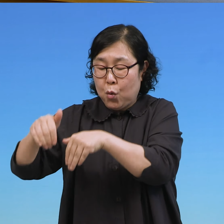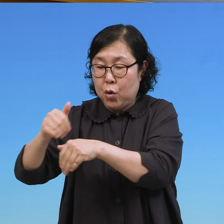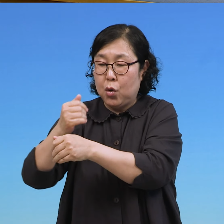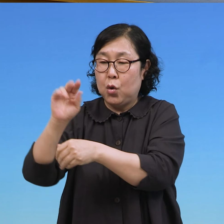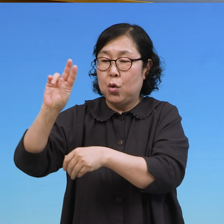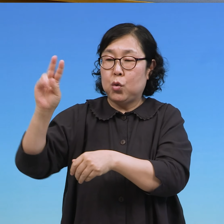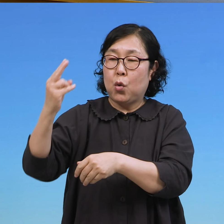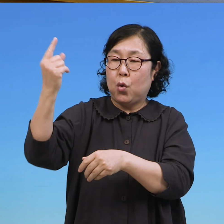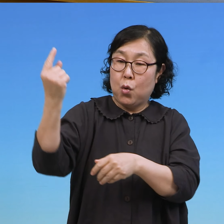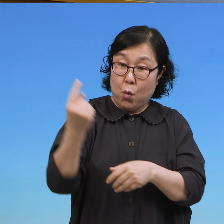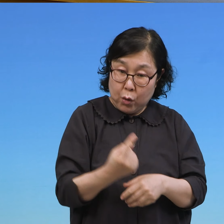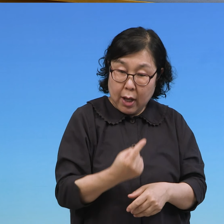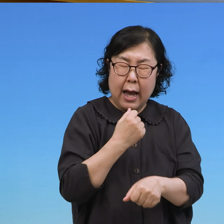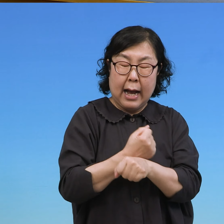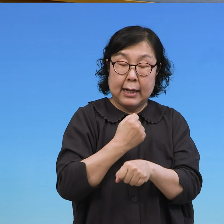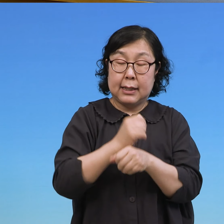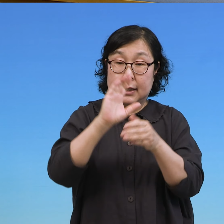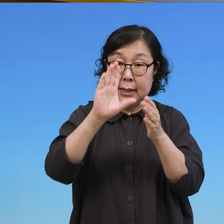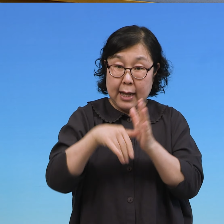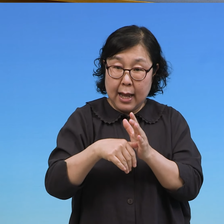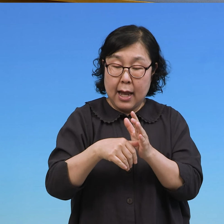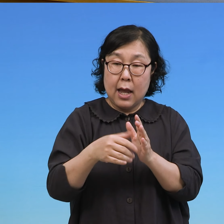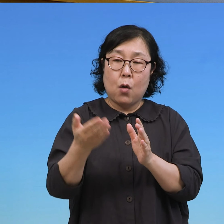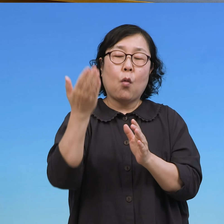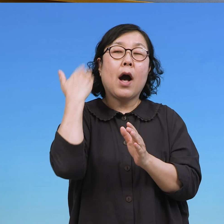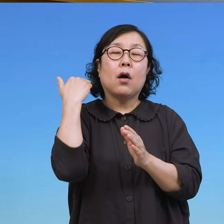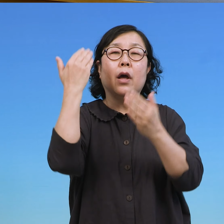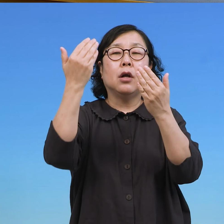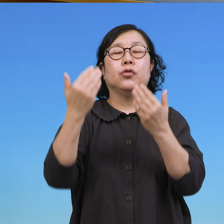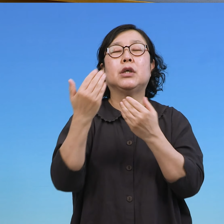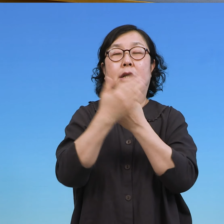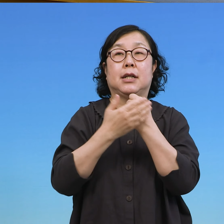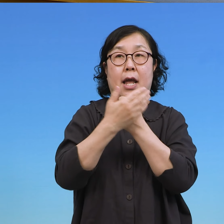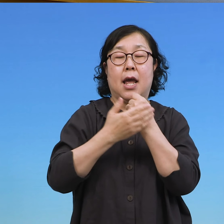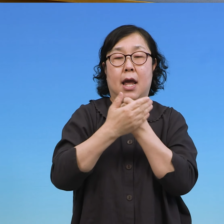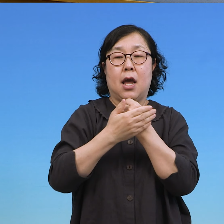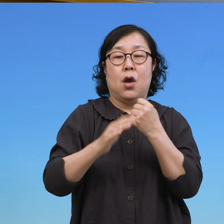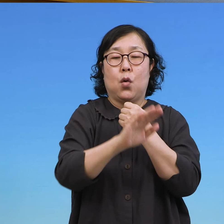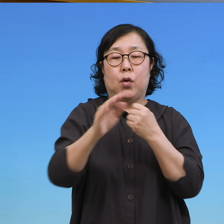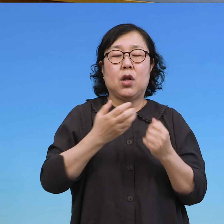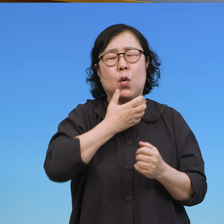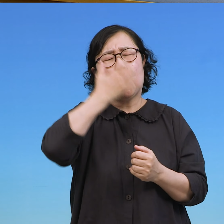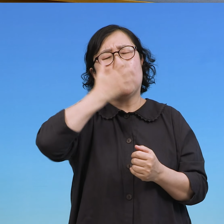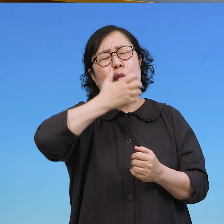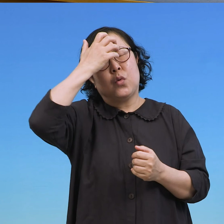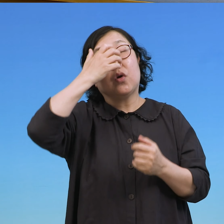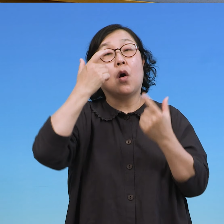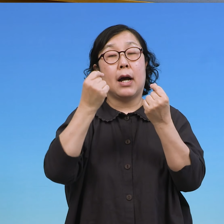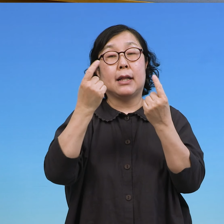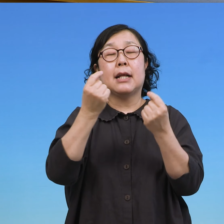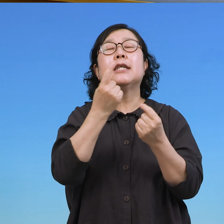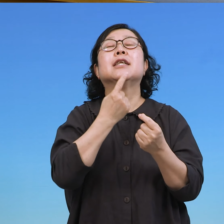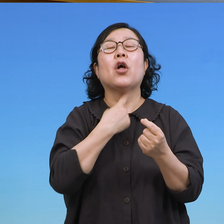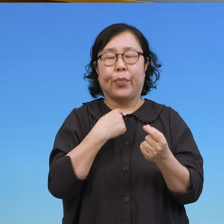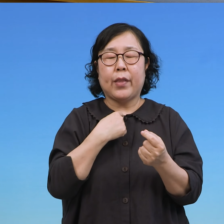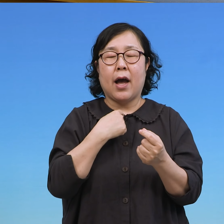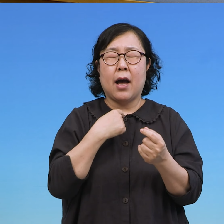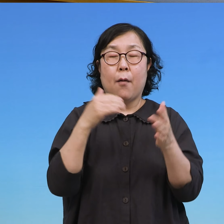때에, 이건 과거지 않습니까? 과거에 주신 은혜예요. 우리는 꿈꾸는 것 같았도다. 이 과거